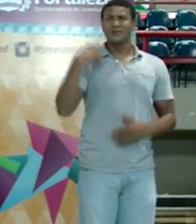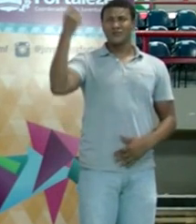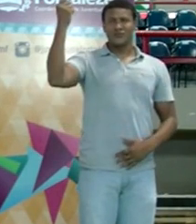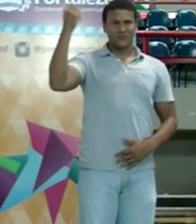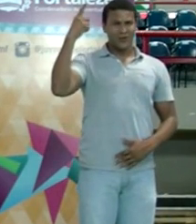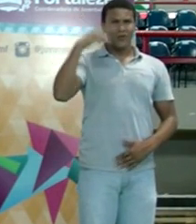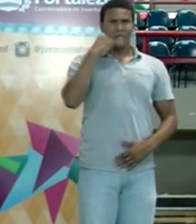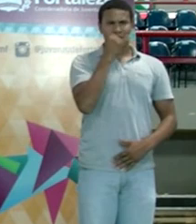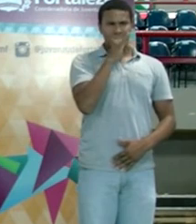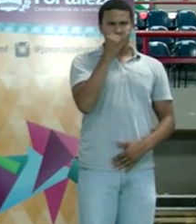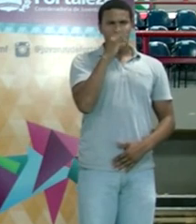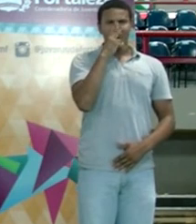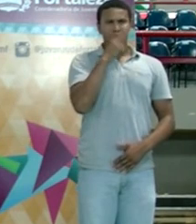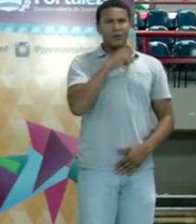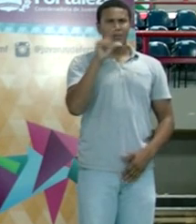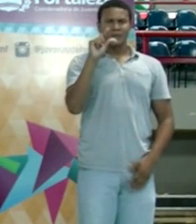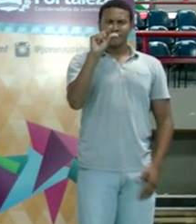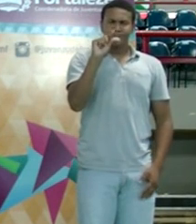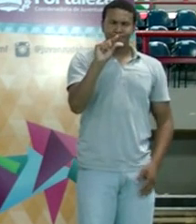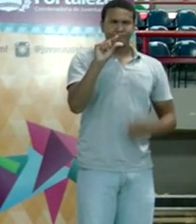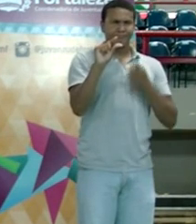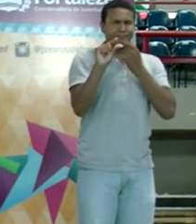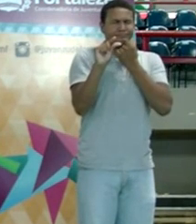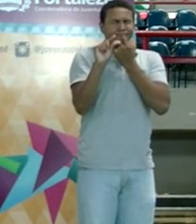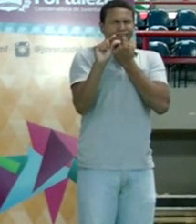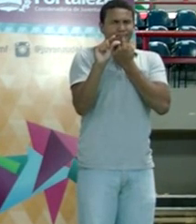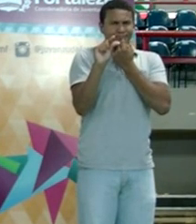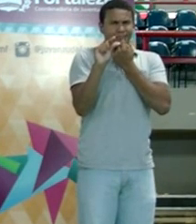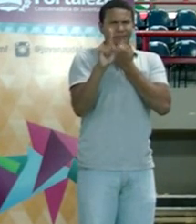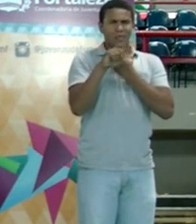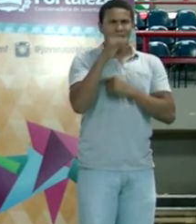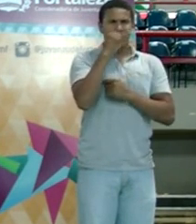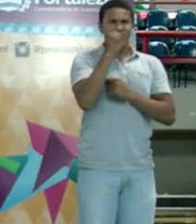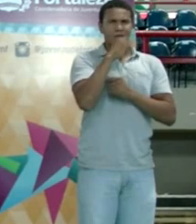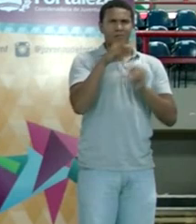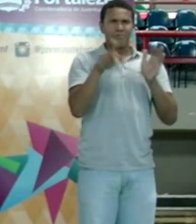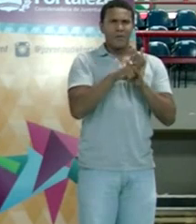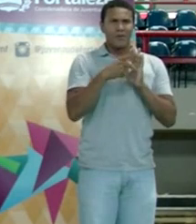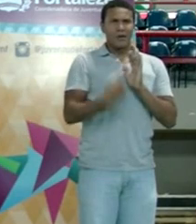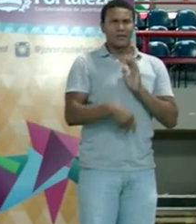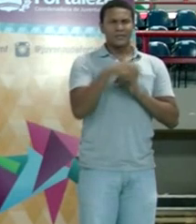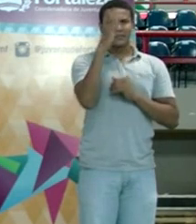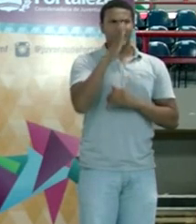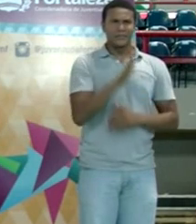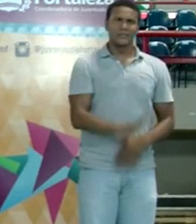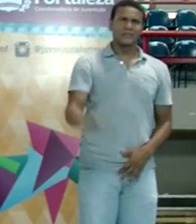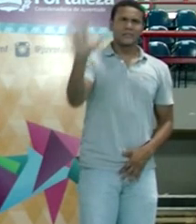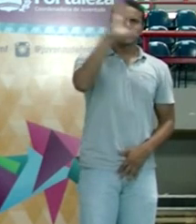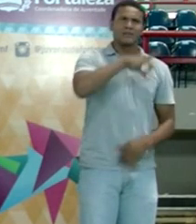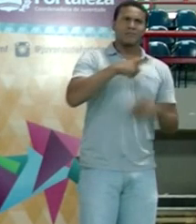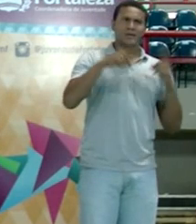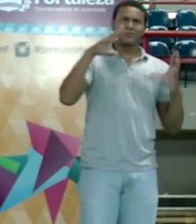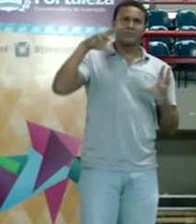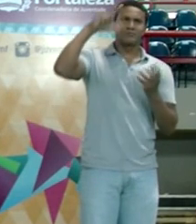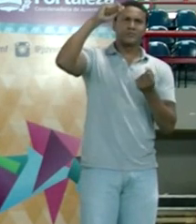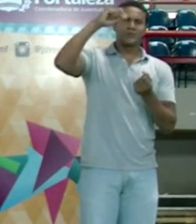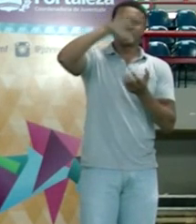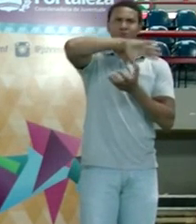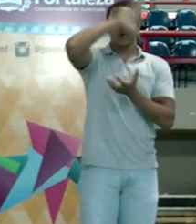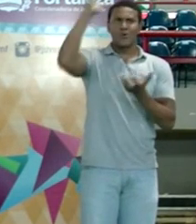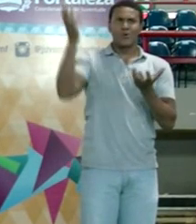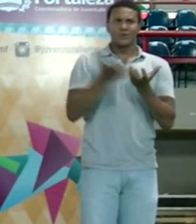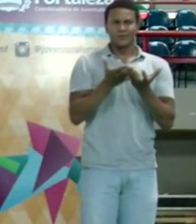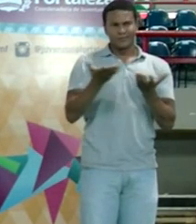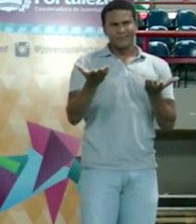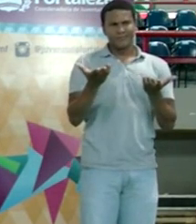ainda é responsável por uma mínima parcela na produção de energia elétrica a nível não só nacional, mas internacional. Isso não quer